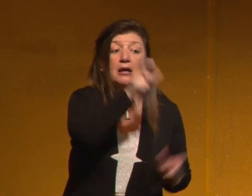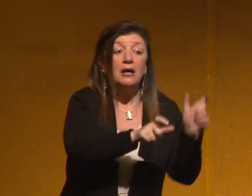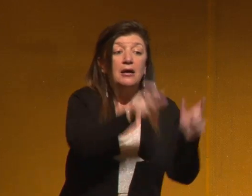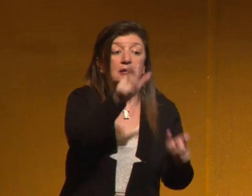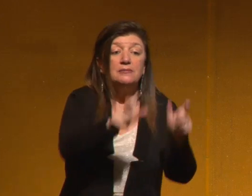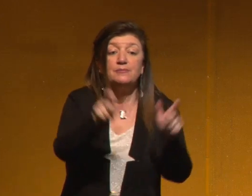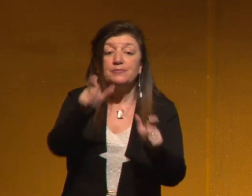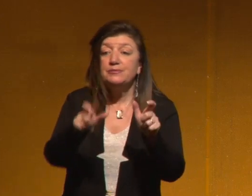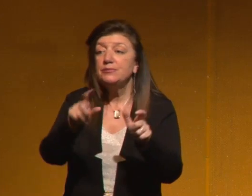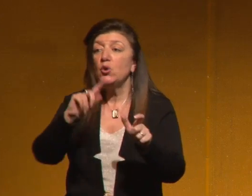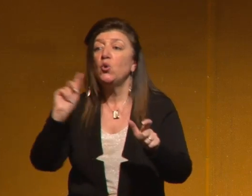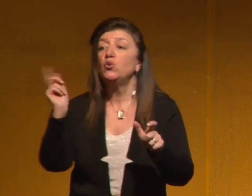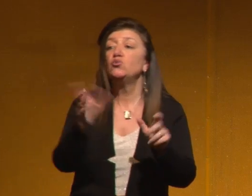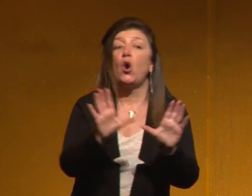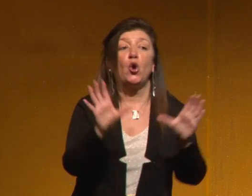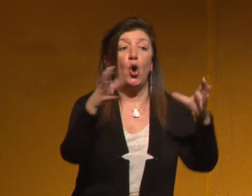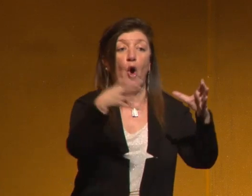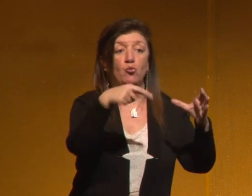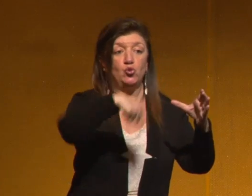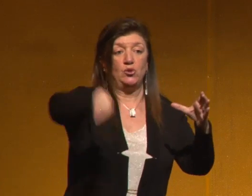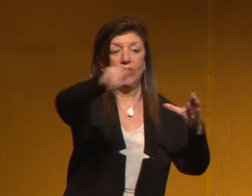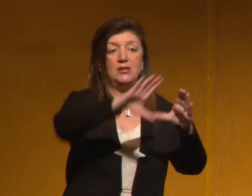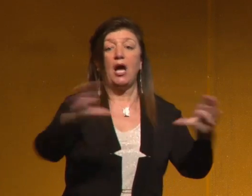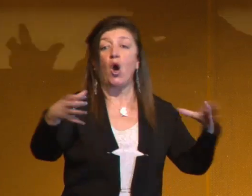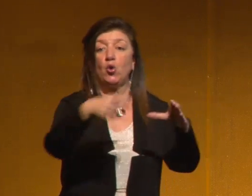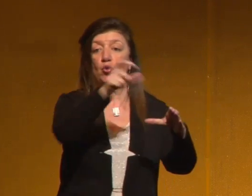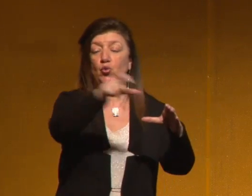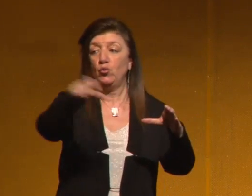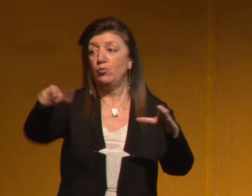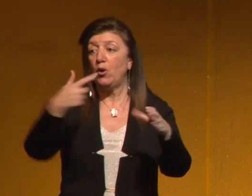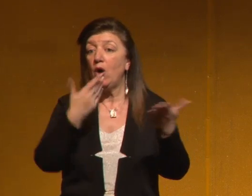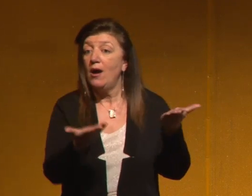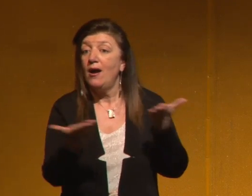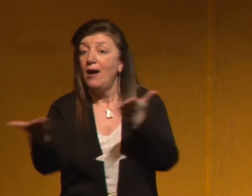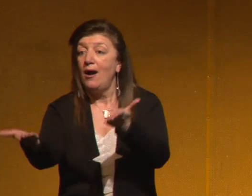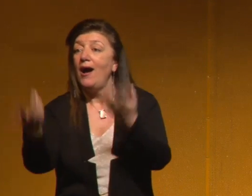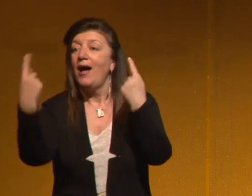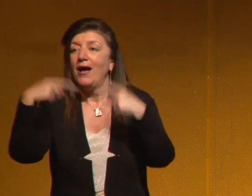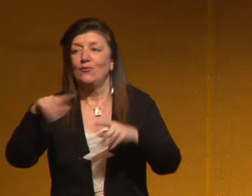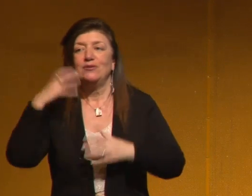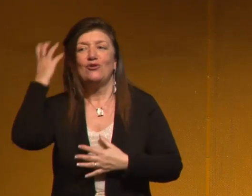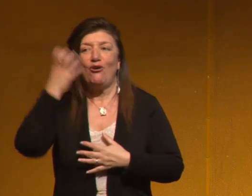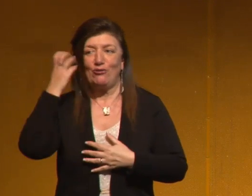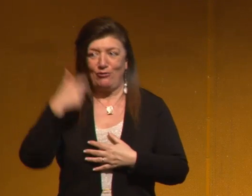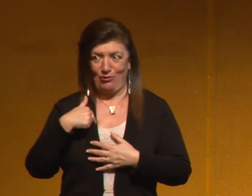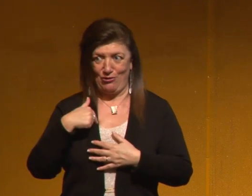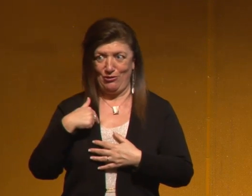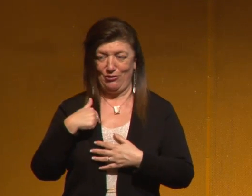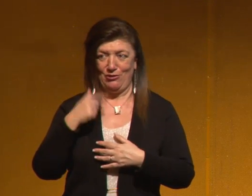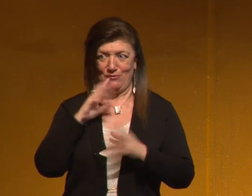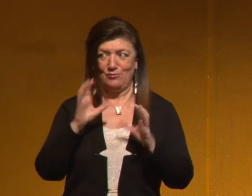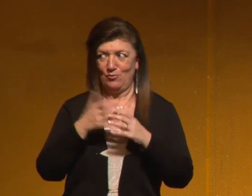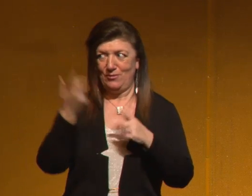di una comunità e questo è più significativo di quell'orgoglio di comunità cui facevo riferimento